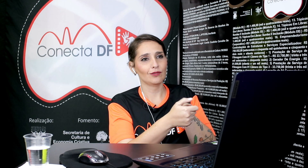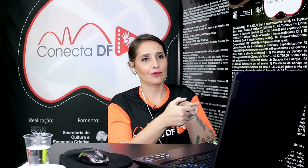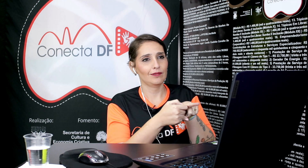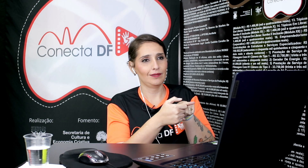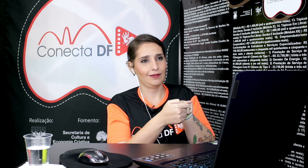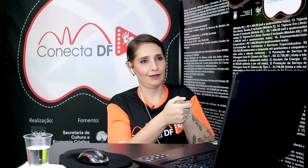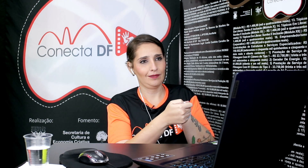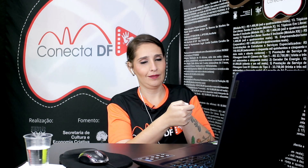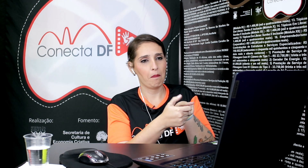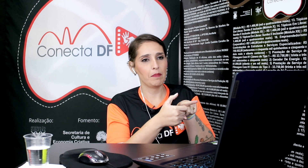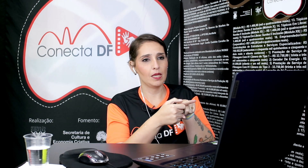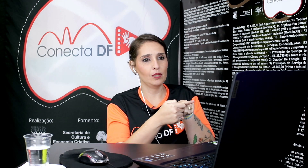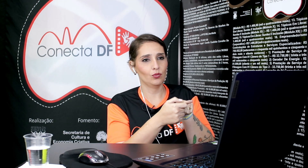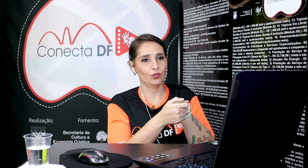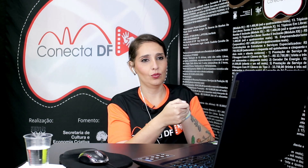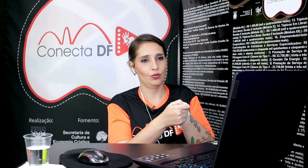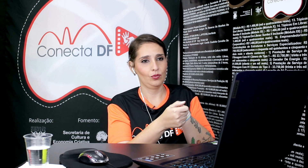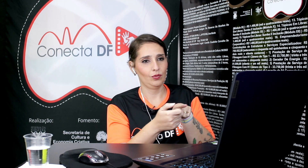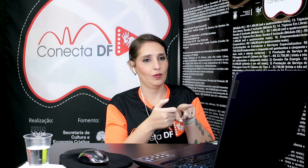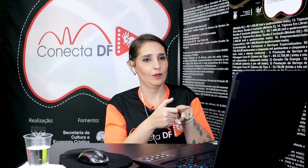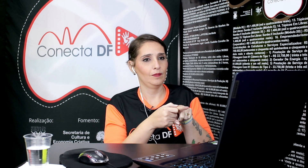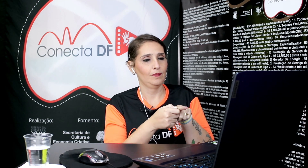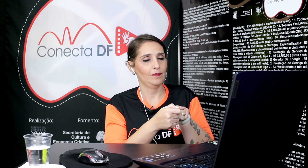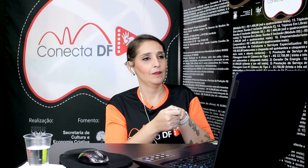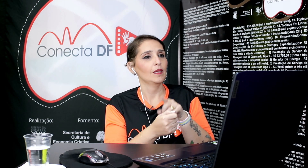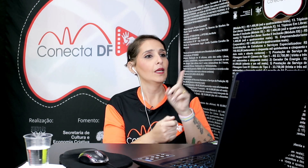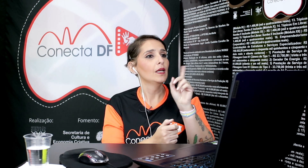carocinhos. Milho.